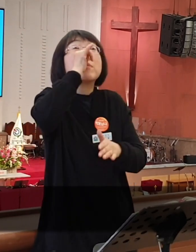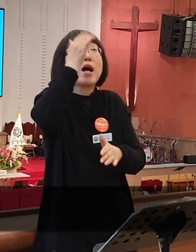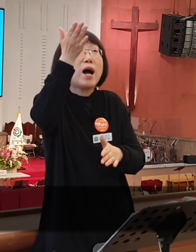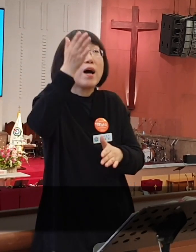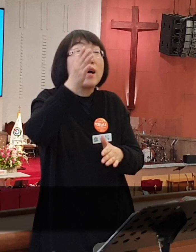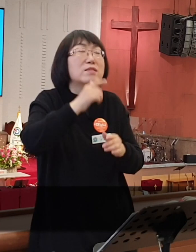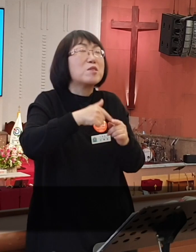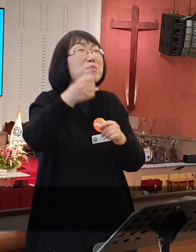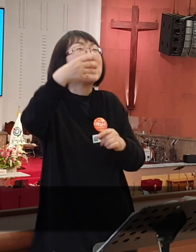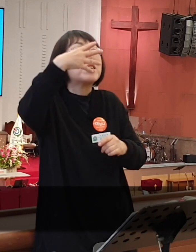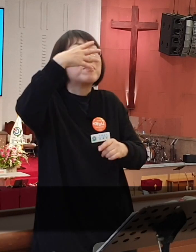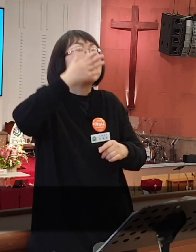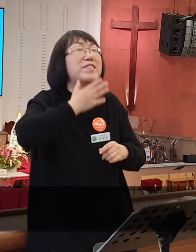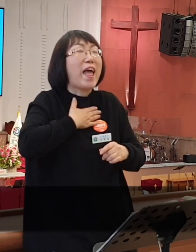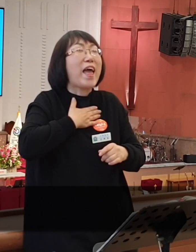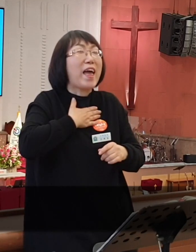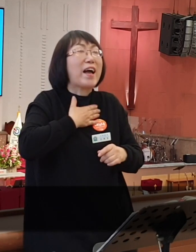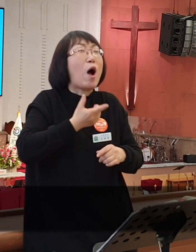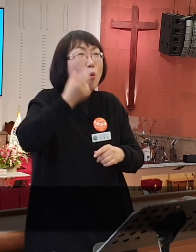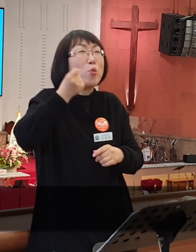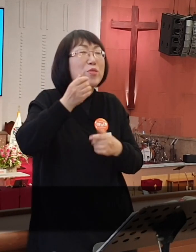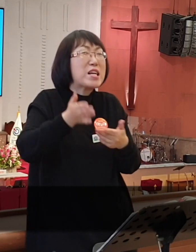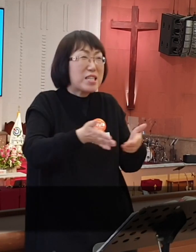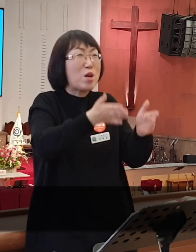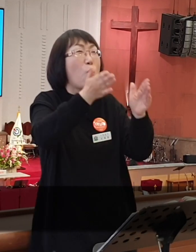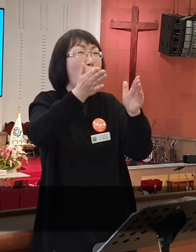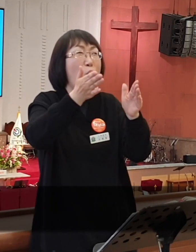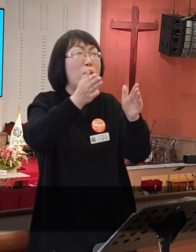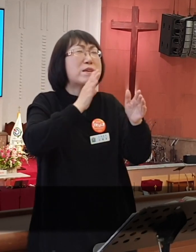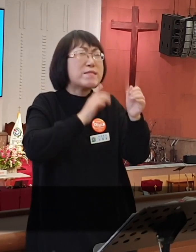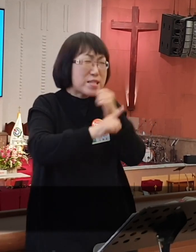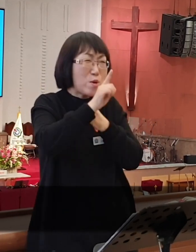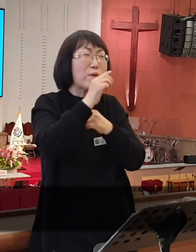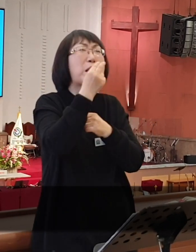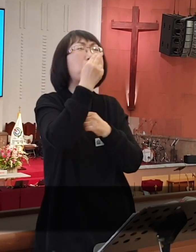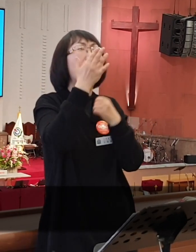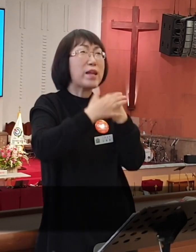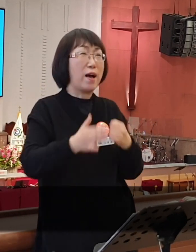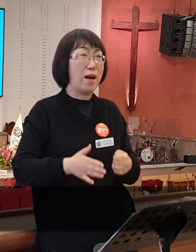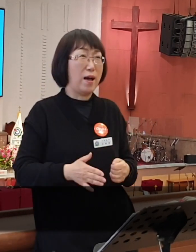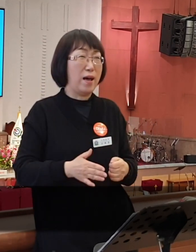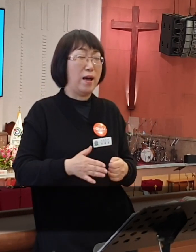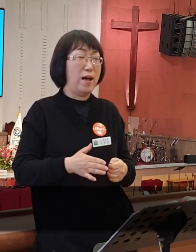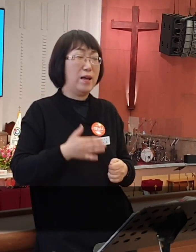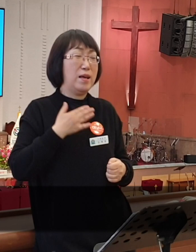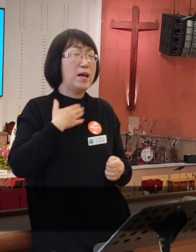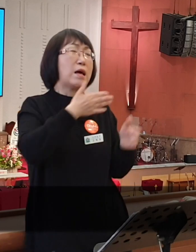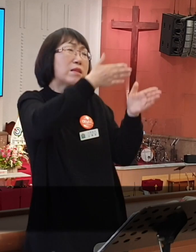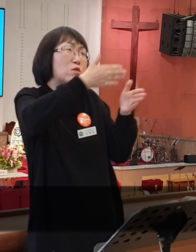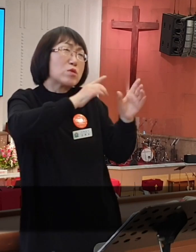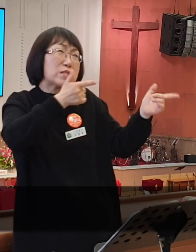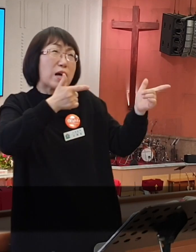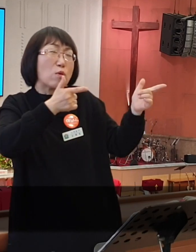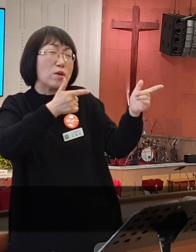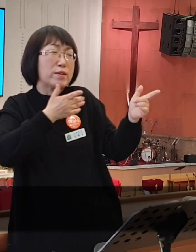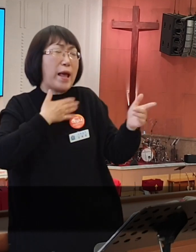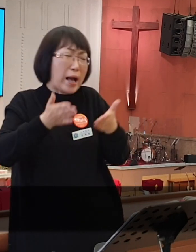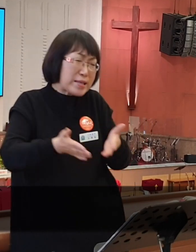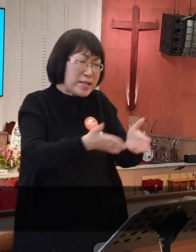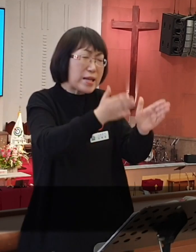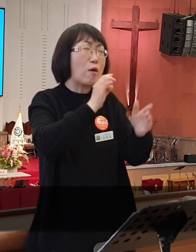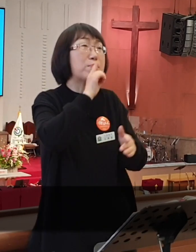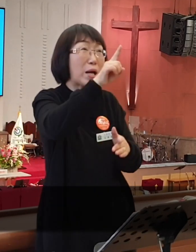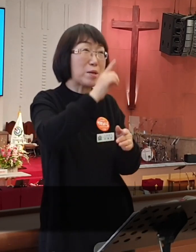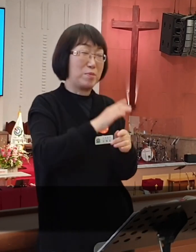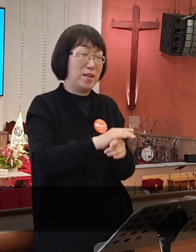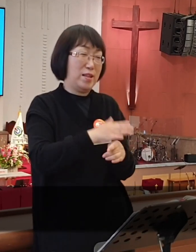있습니까? 예수님이 대답하시오. 내가 길이다. 어떻게 아버지께로 갑니까? 예수님의 대답이요. 내가 길이에요. 내가 길이다라는 예수님의